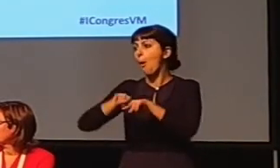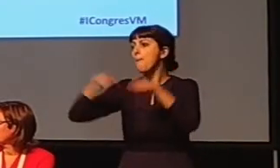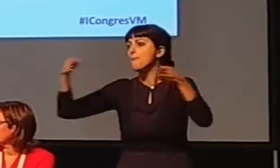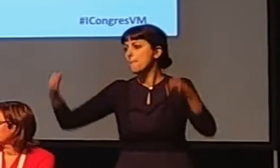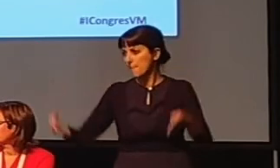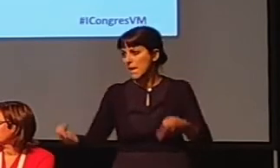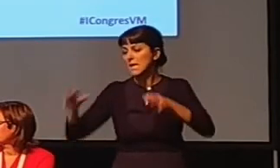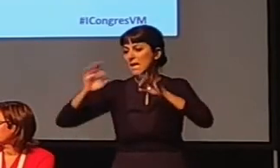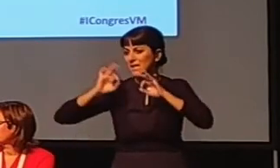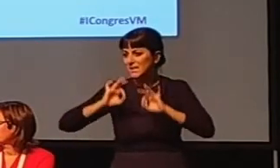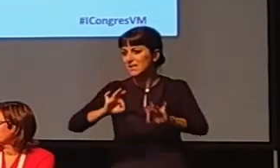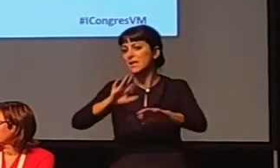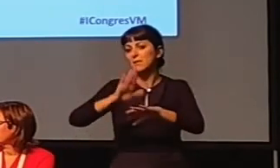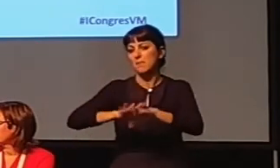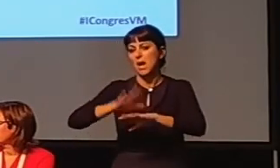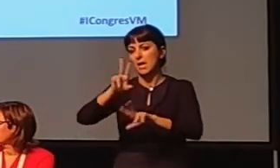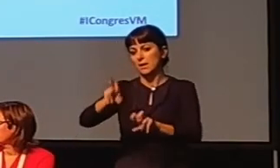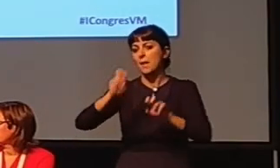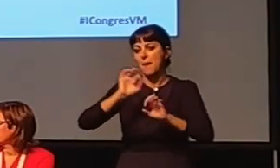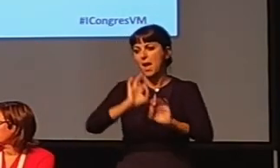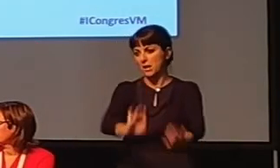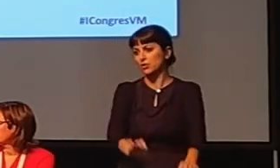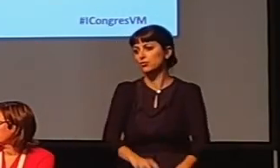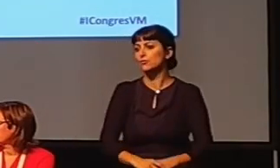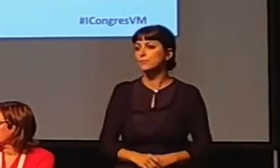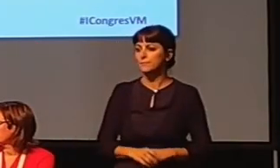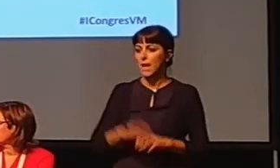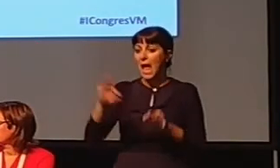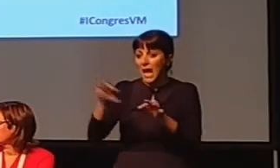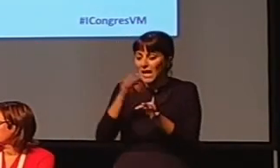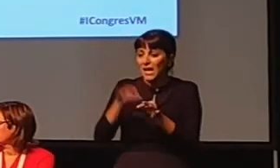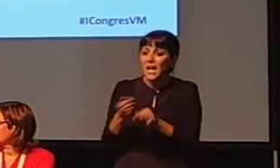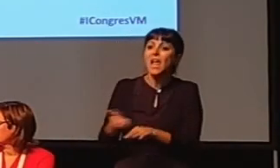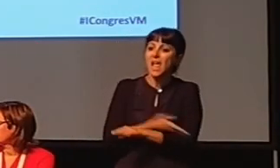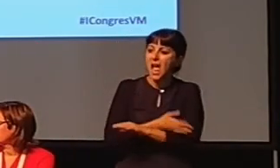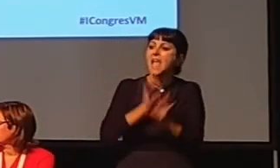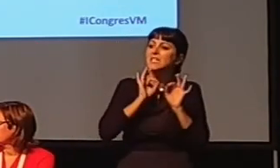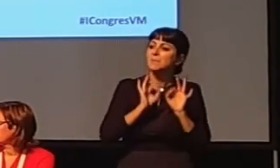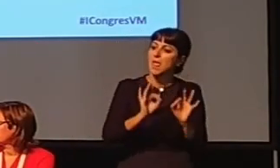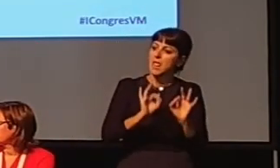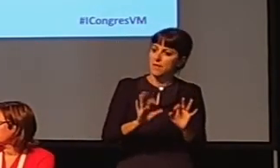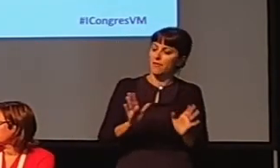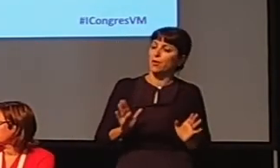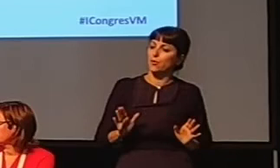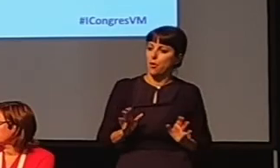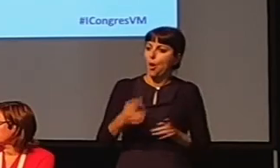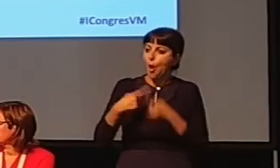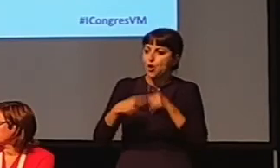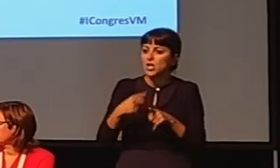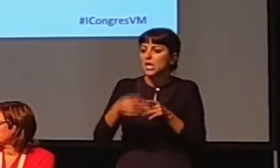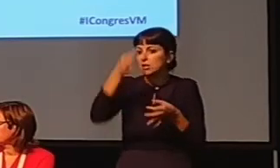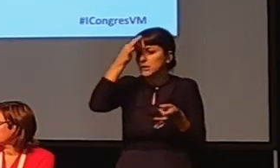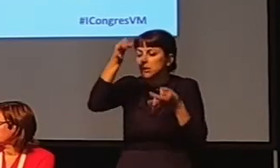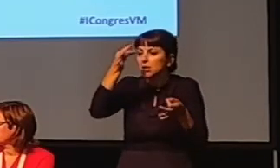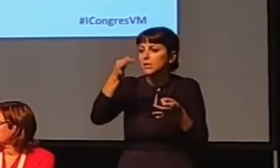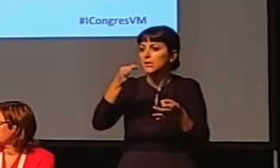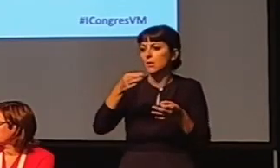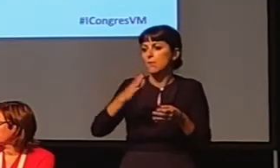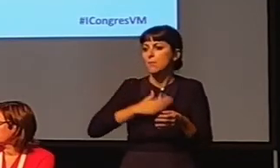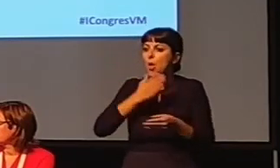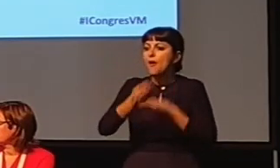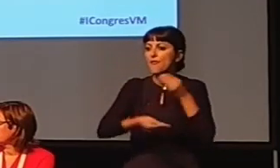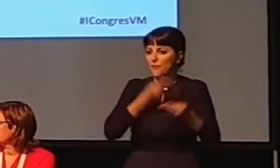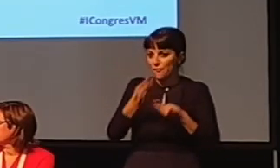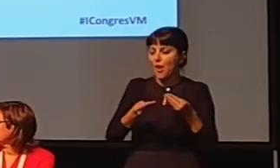sigui, un hilar específic, perquè està bastant deshelat, però hi ha coses molt concretes que es poden fer que estaran